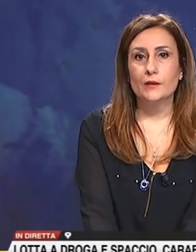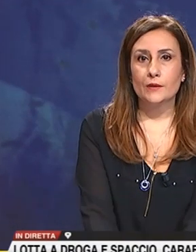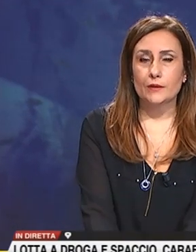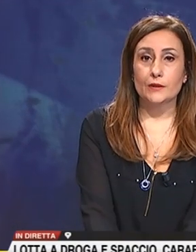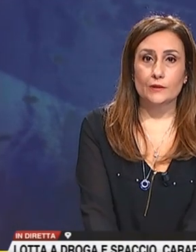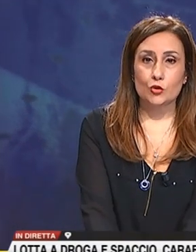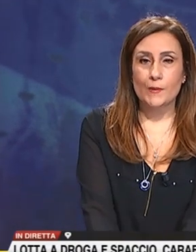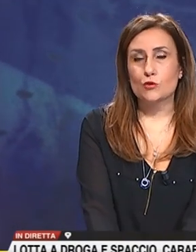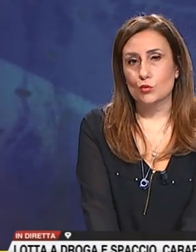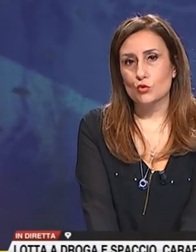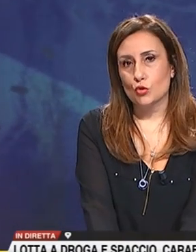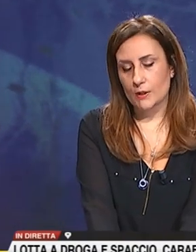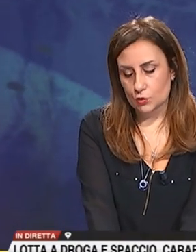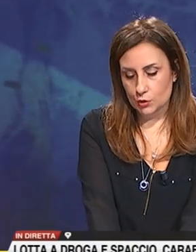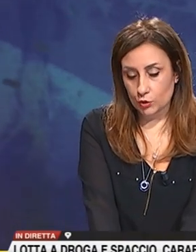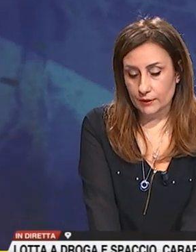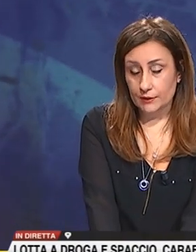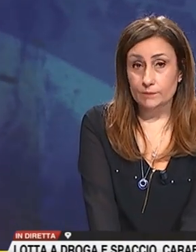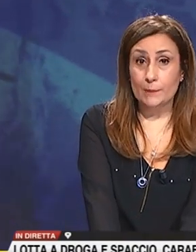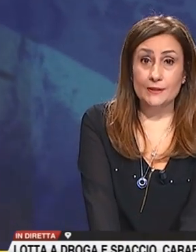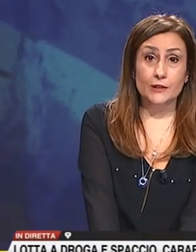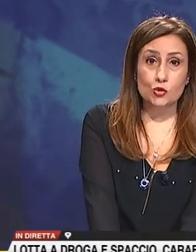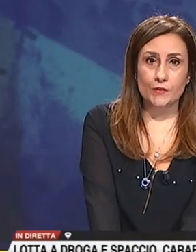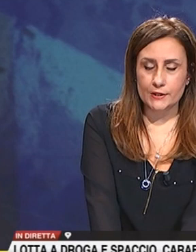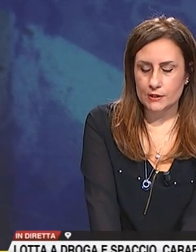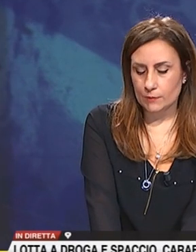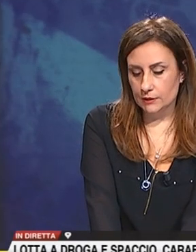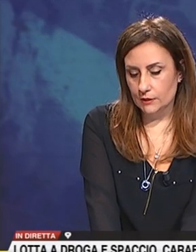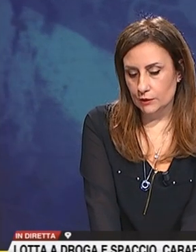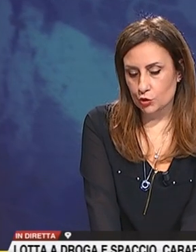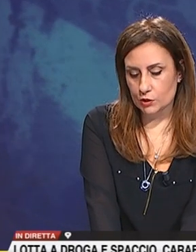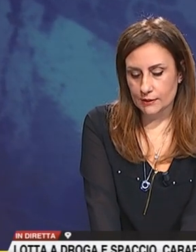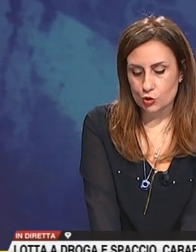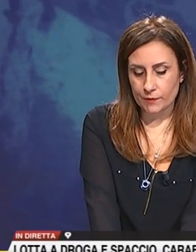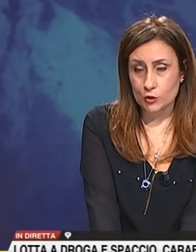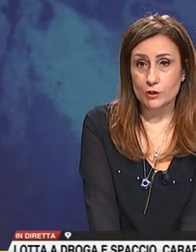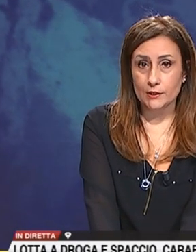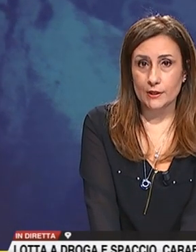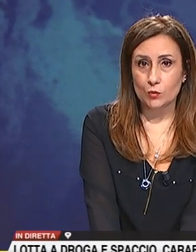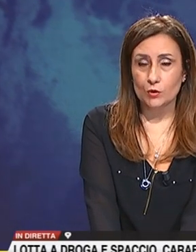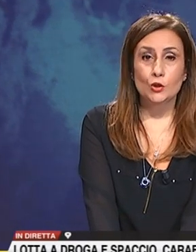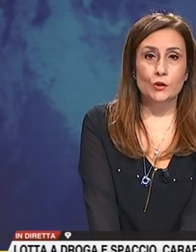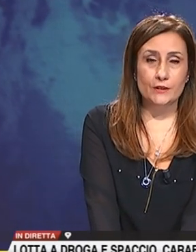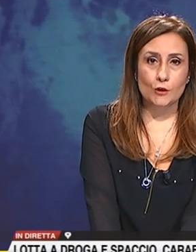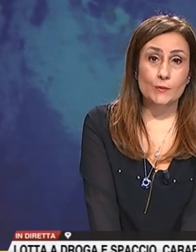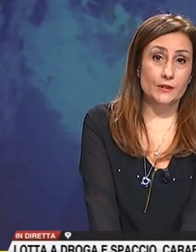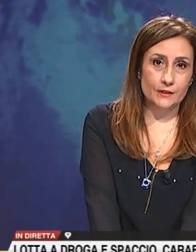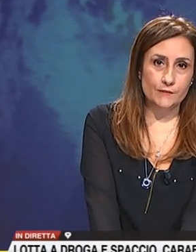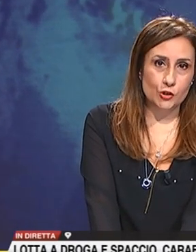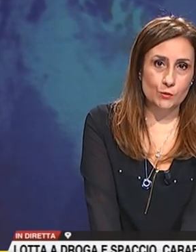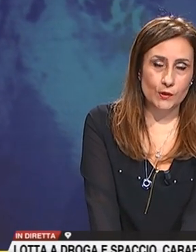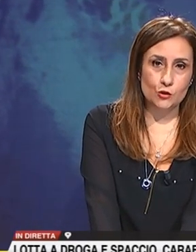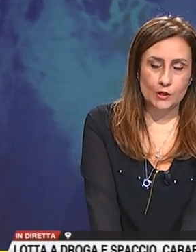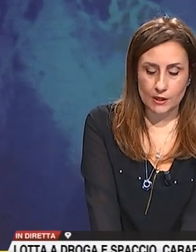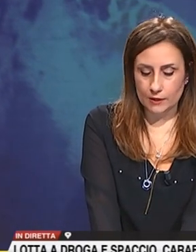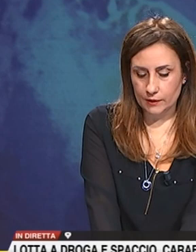è lo spaccio non solo, ma l'assunzione da parte anche di giovanissimi di sostanze stupefacenti, che è uno dei fenomeni che è